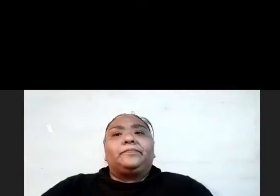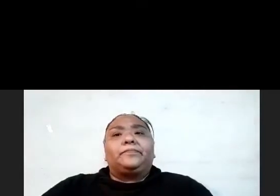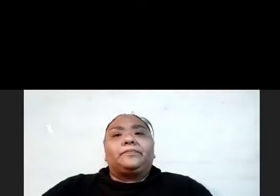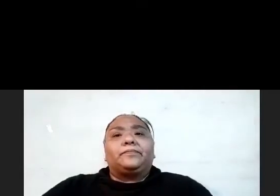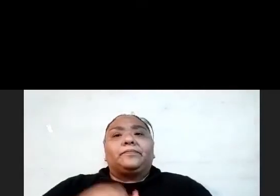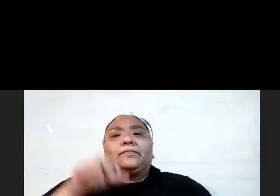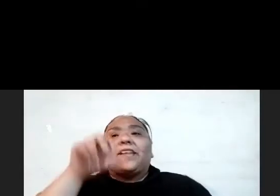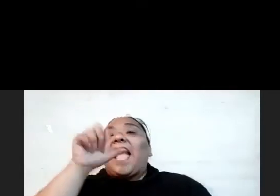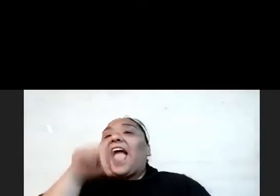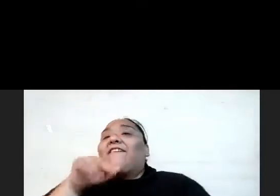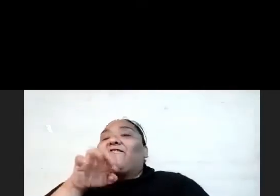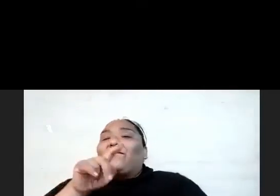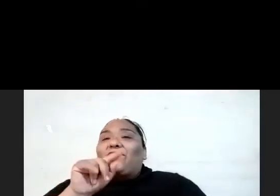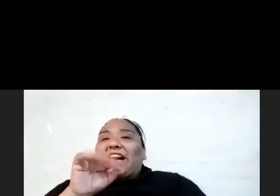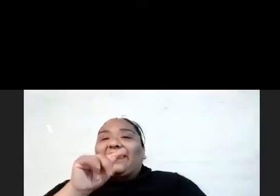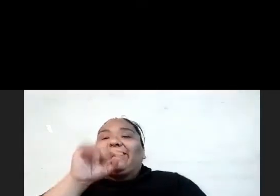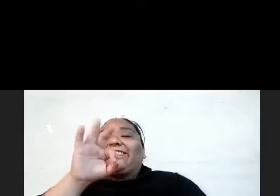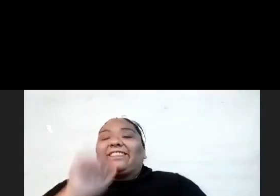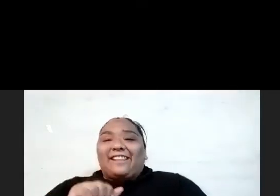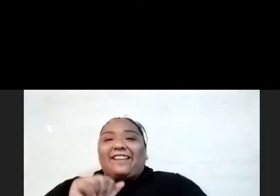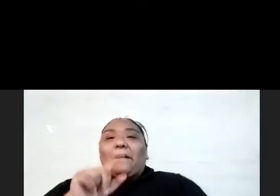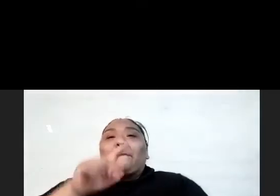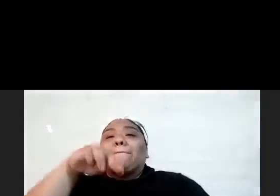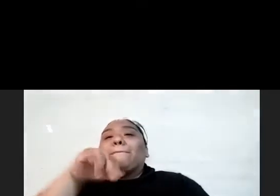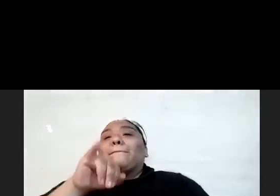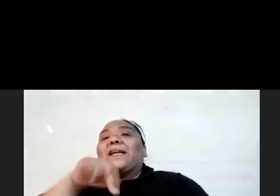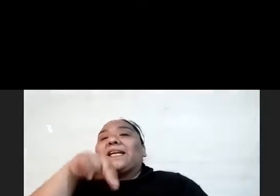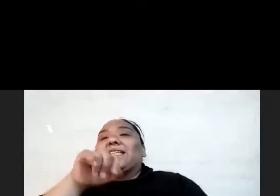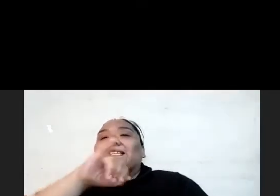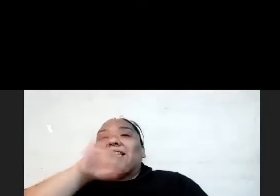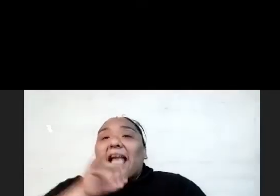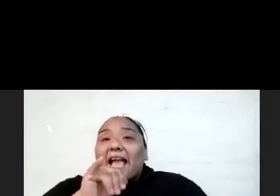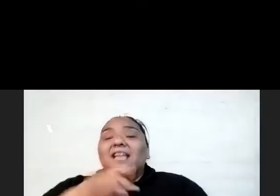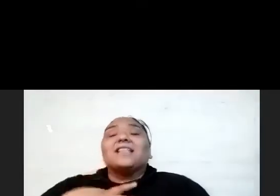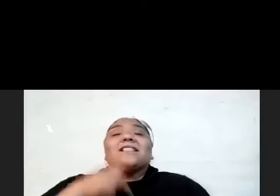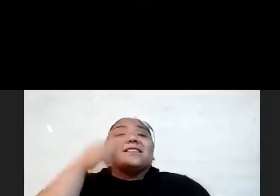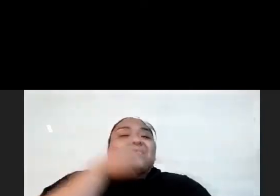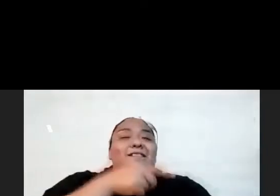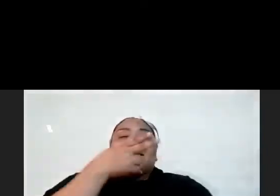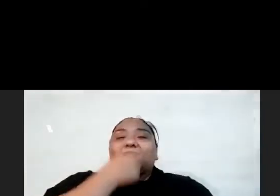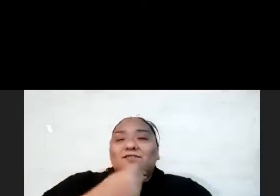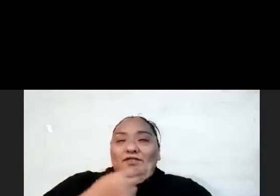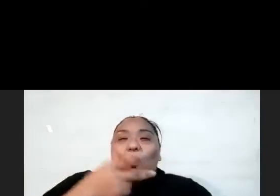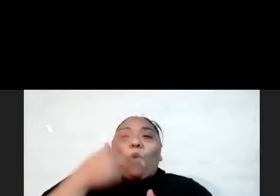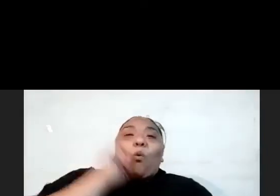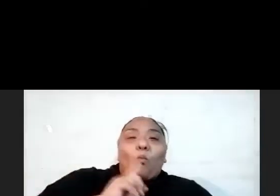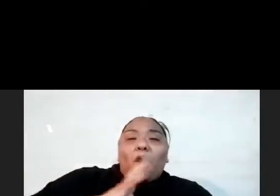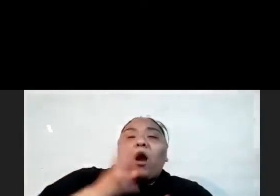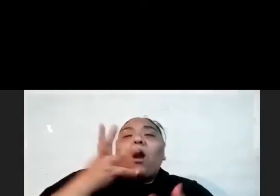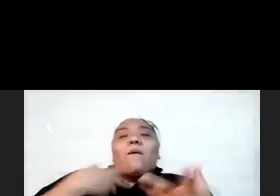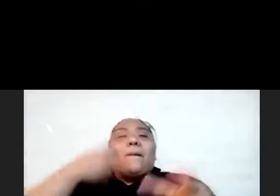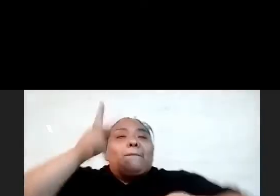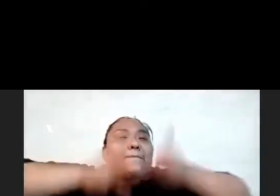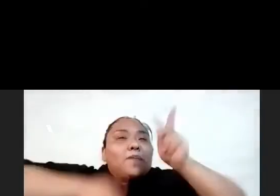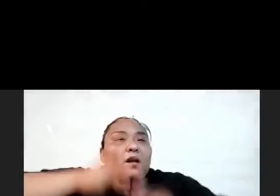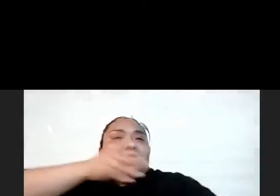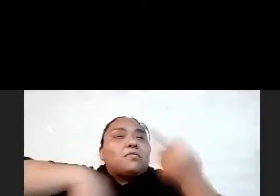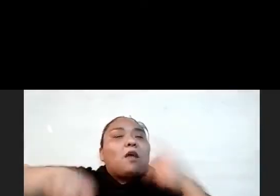Feta Minash, que es quien nos va a platicar el día de hoy su trayectoria, a qué se